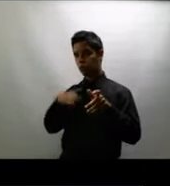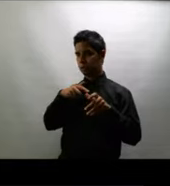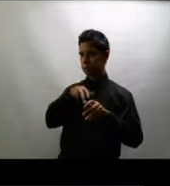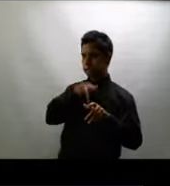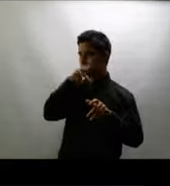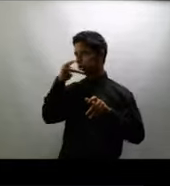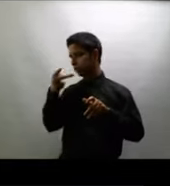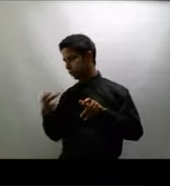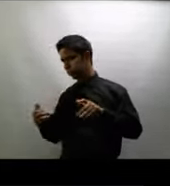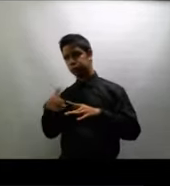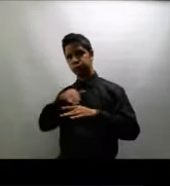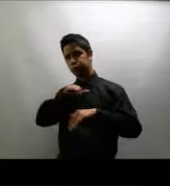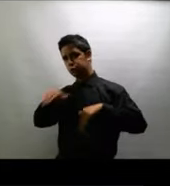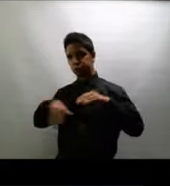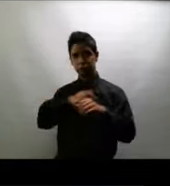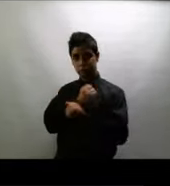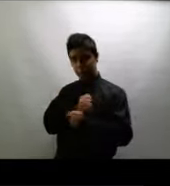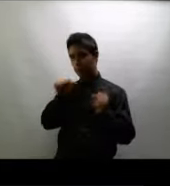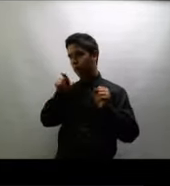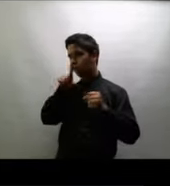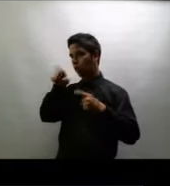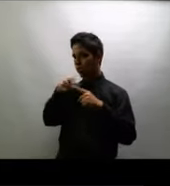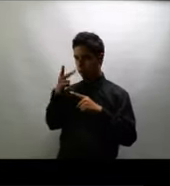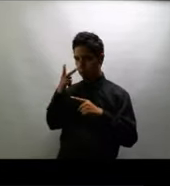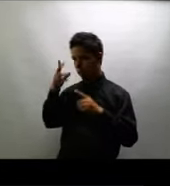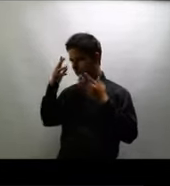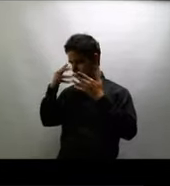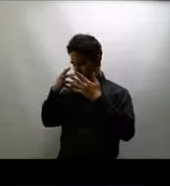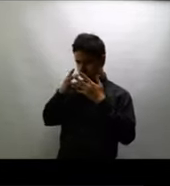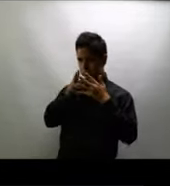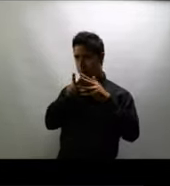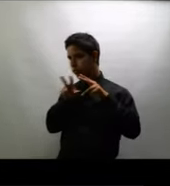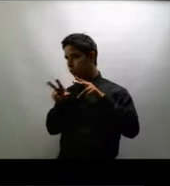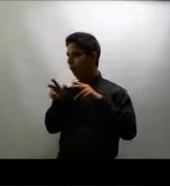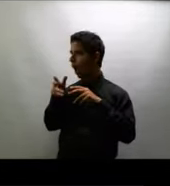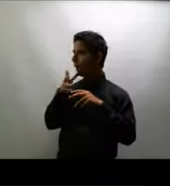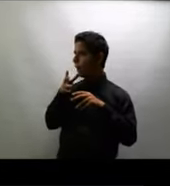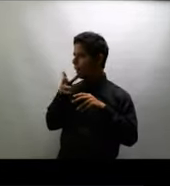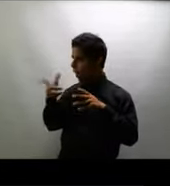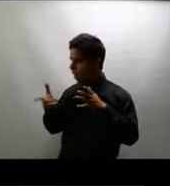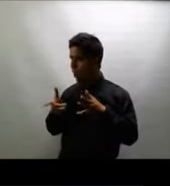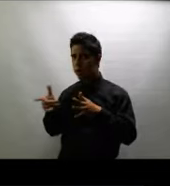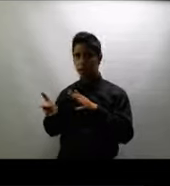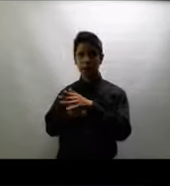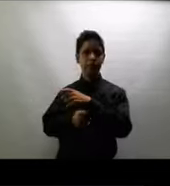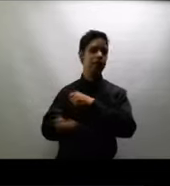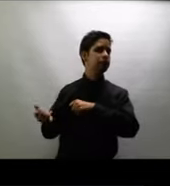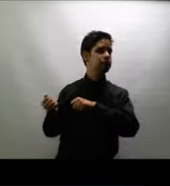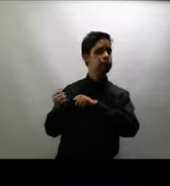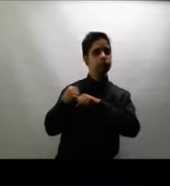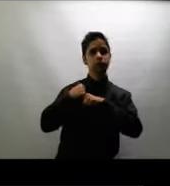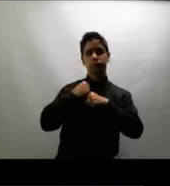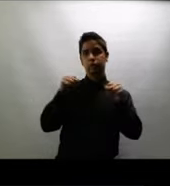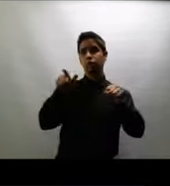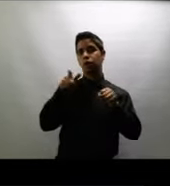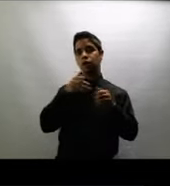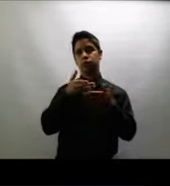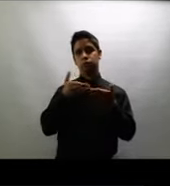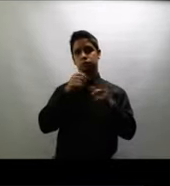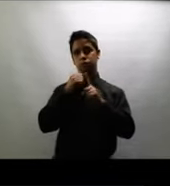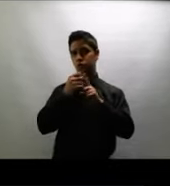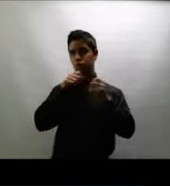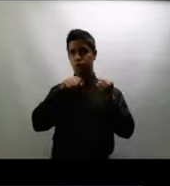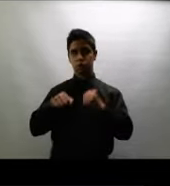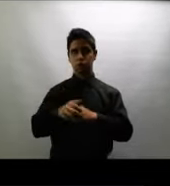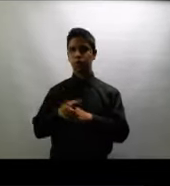momento veo en la oscuridad, sí, de momento digo, adiós, pero tú eres mami. Es una cosa bien, ¿verdad? Y él pues se crió